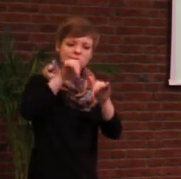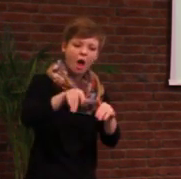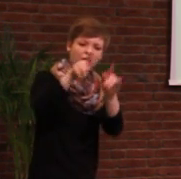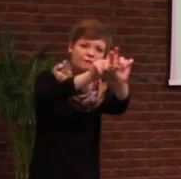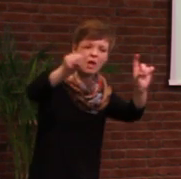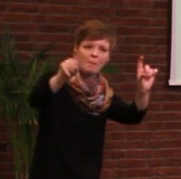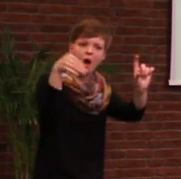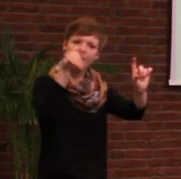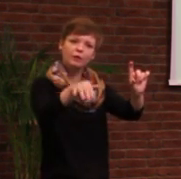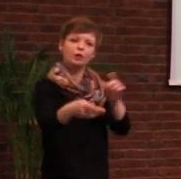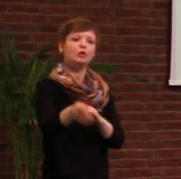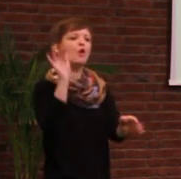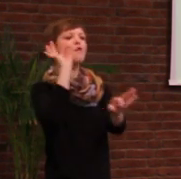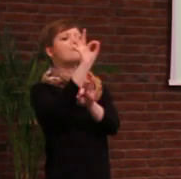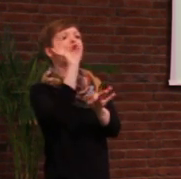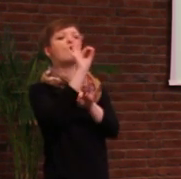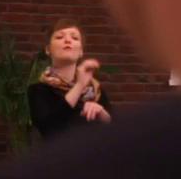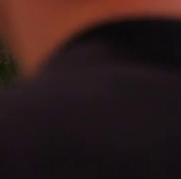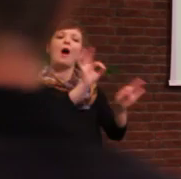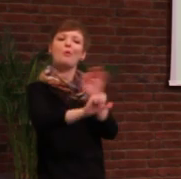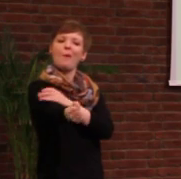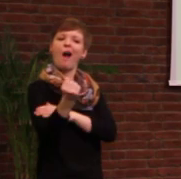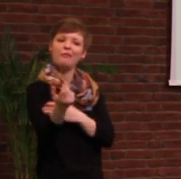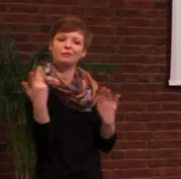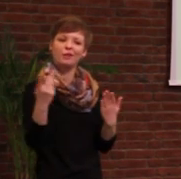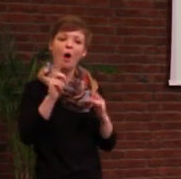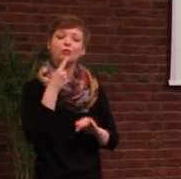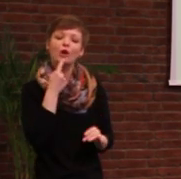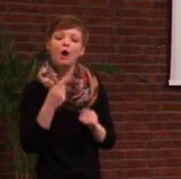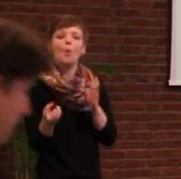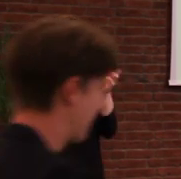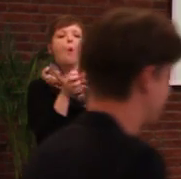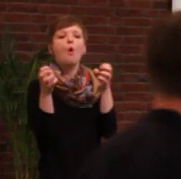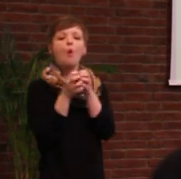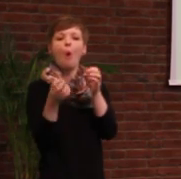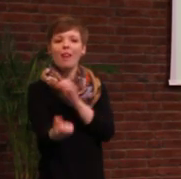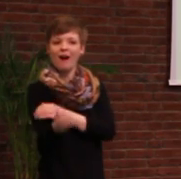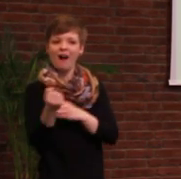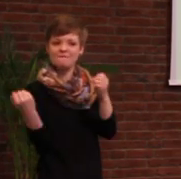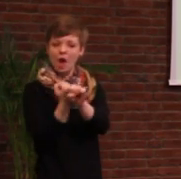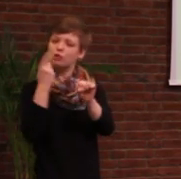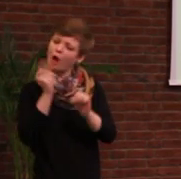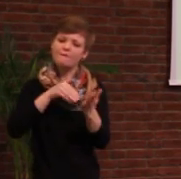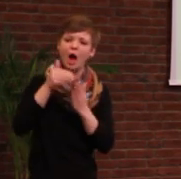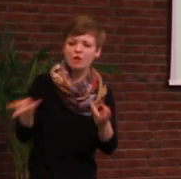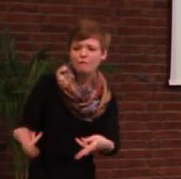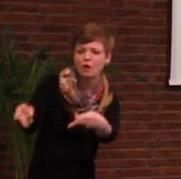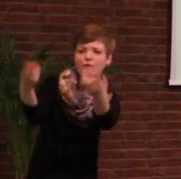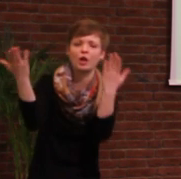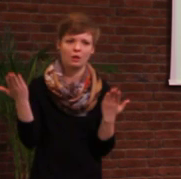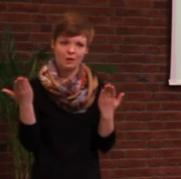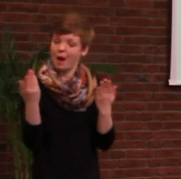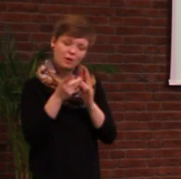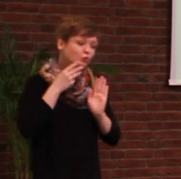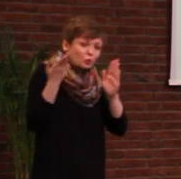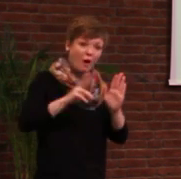die Stilllegung von Atomkraftwerken klagt und um die Auslastung seiner Kohlekraftwerke besorgt ist. Das darf sich nicht wiederholen. Wir haben jetzt